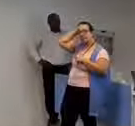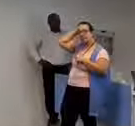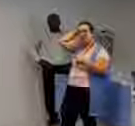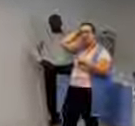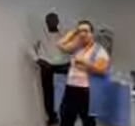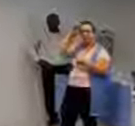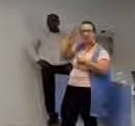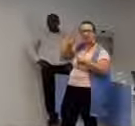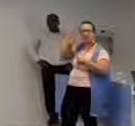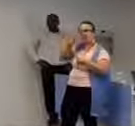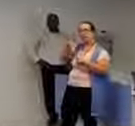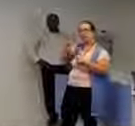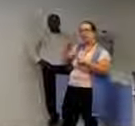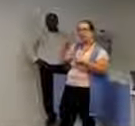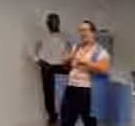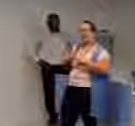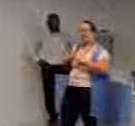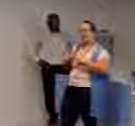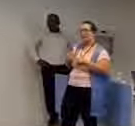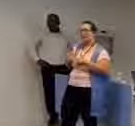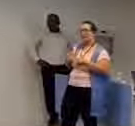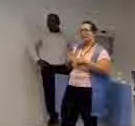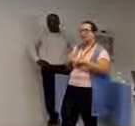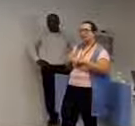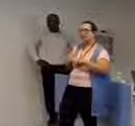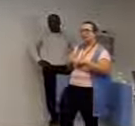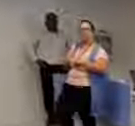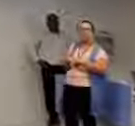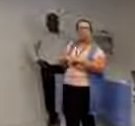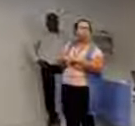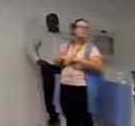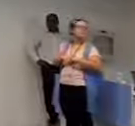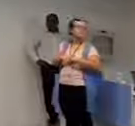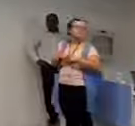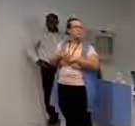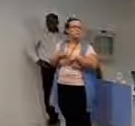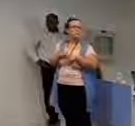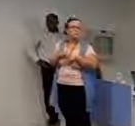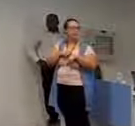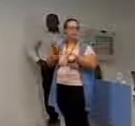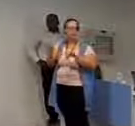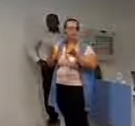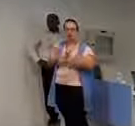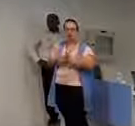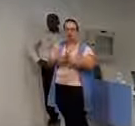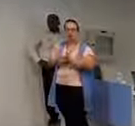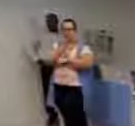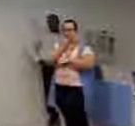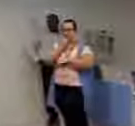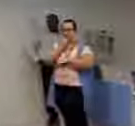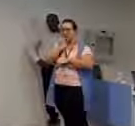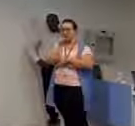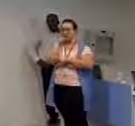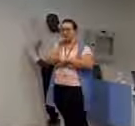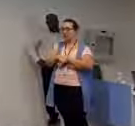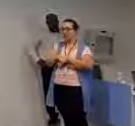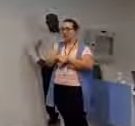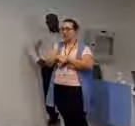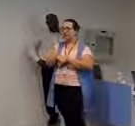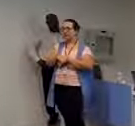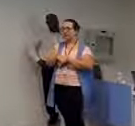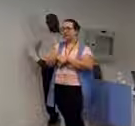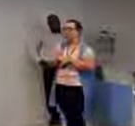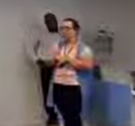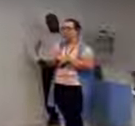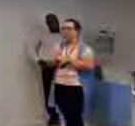manufatura. Eu vou passar rapidamente isso aqui, não vou me atrasar, porque o tempo está acabando, e eu queria falar um pouquinho daquela segunda